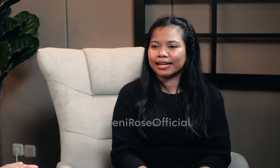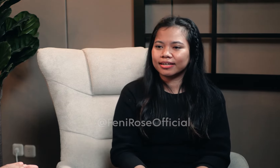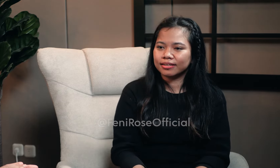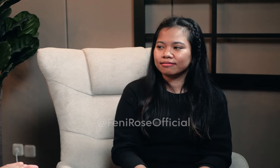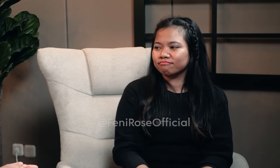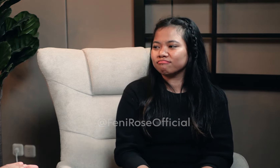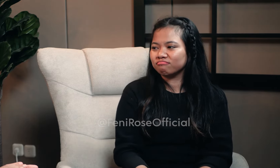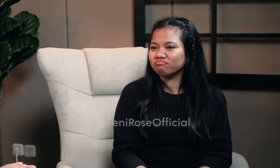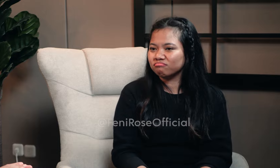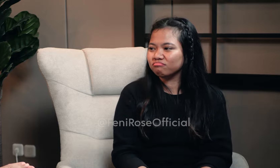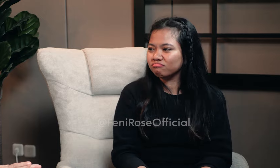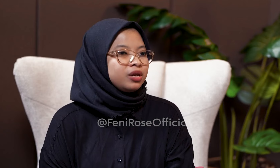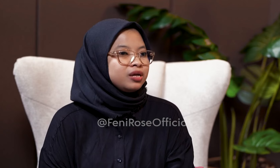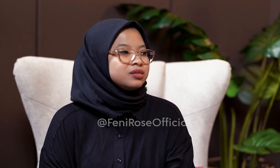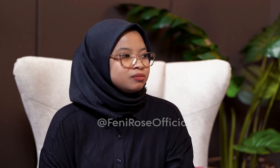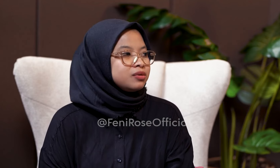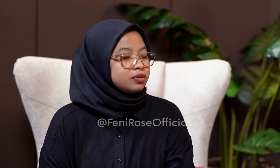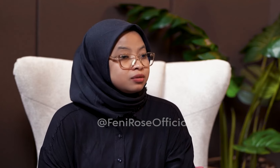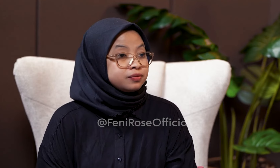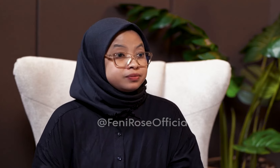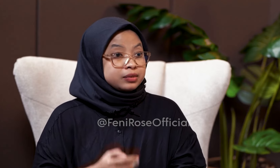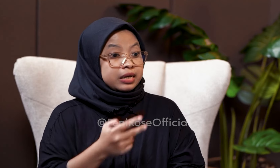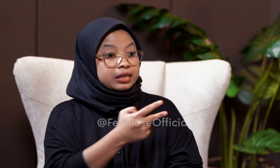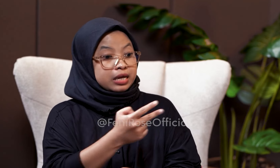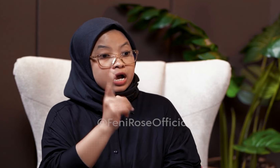harus sering sih ngobrol sama teman-teman tuli harus sering jadi kalau terjemahannya